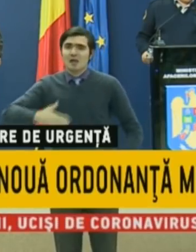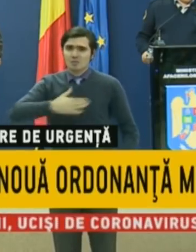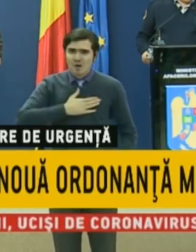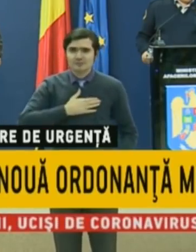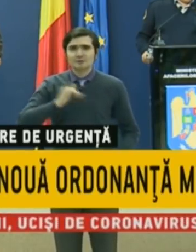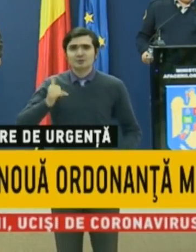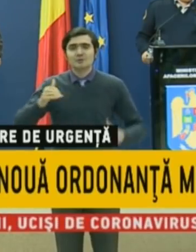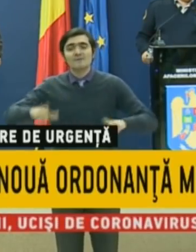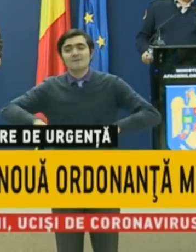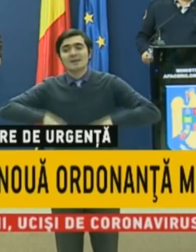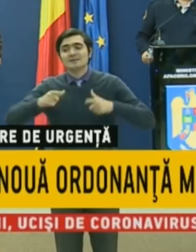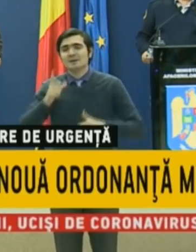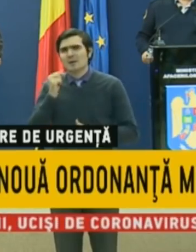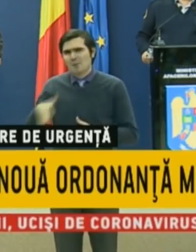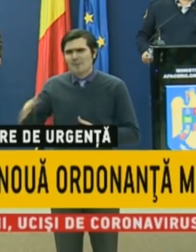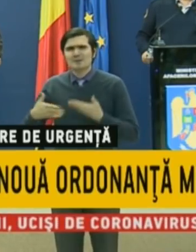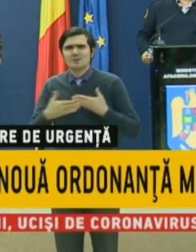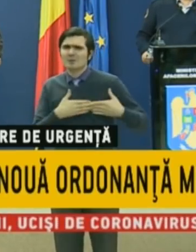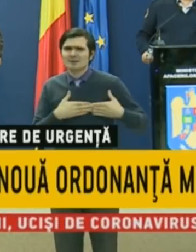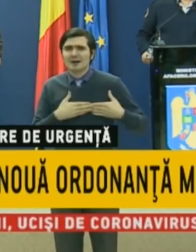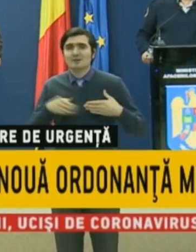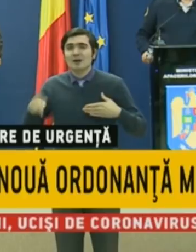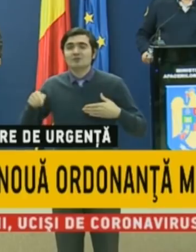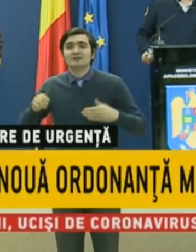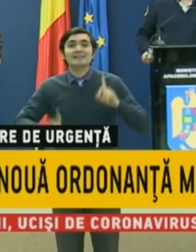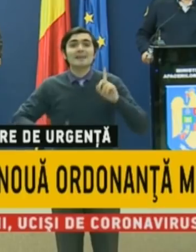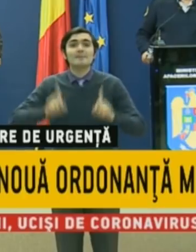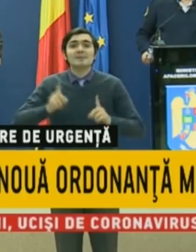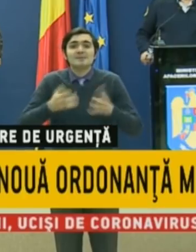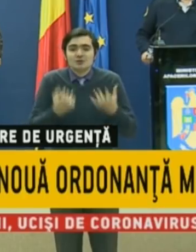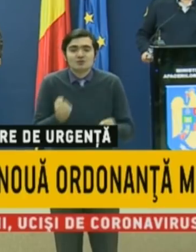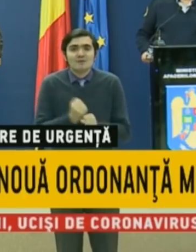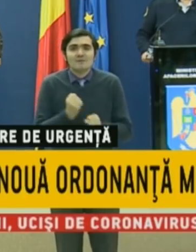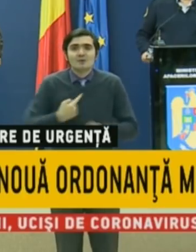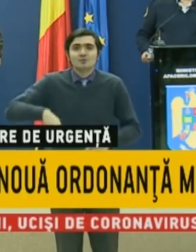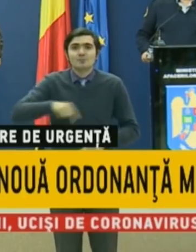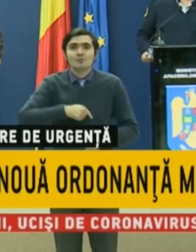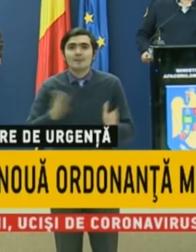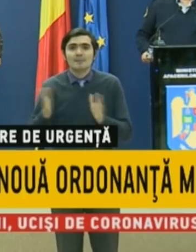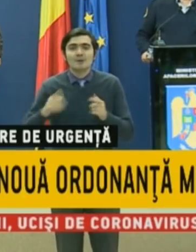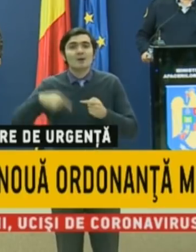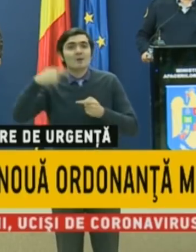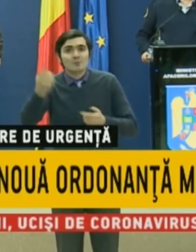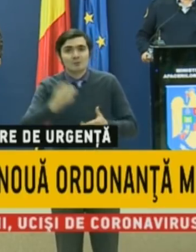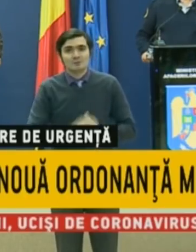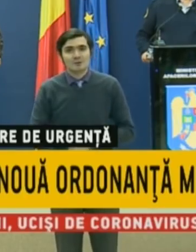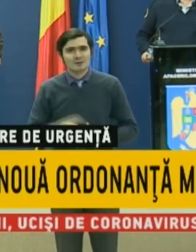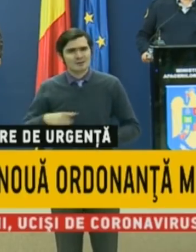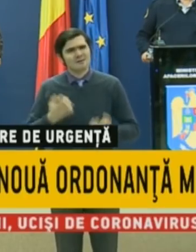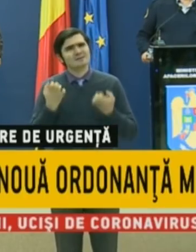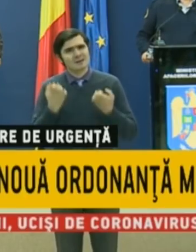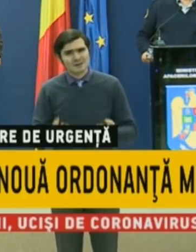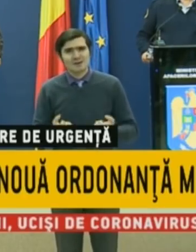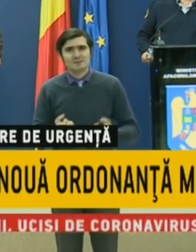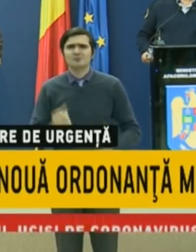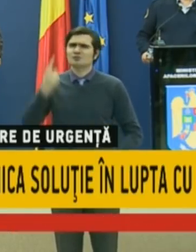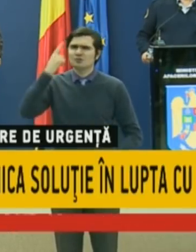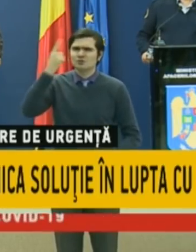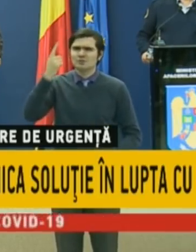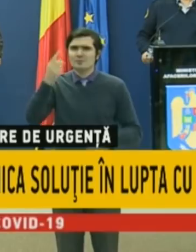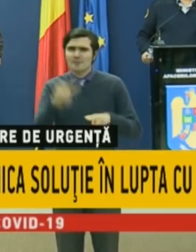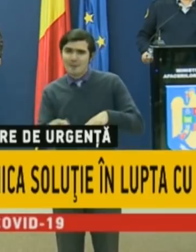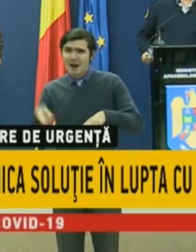dragi depind de ceea ce facem în perioada următoare. Este greu și știu că